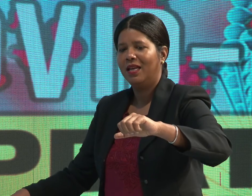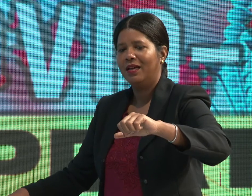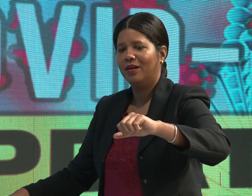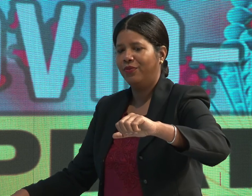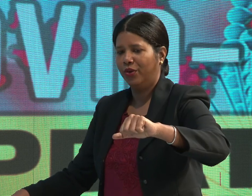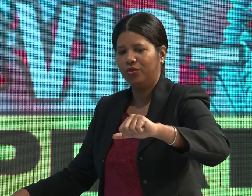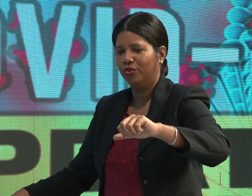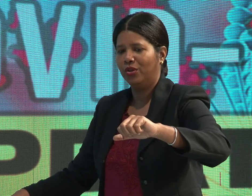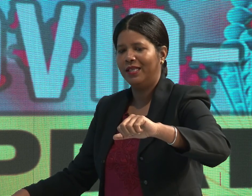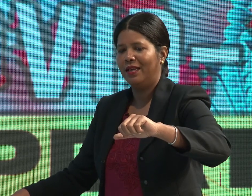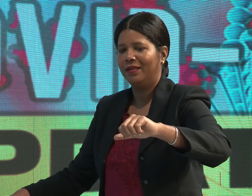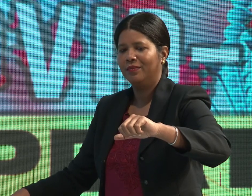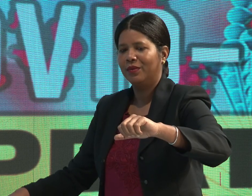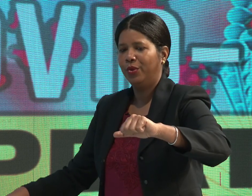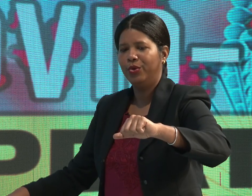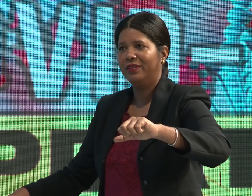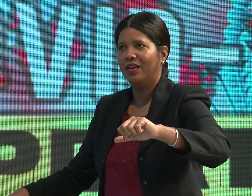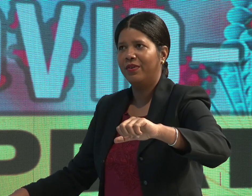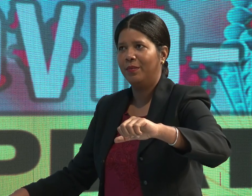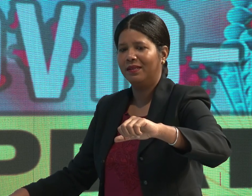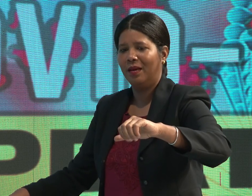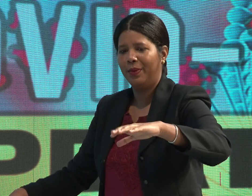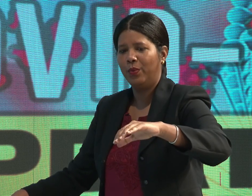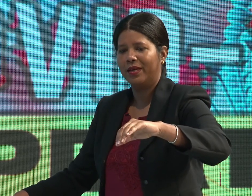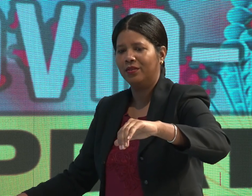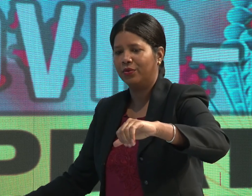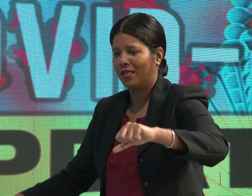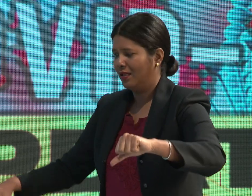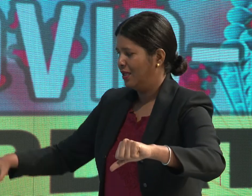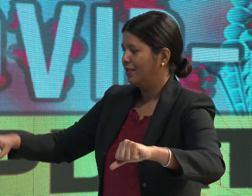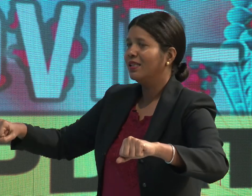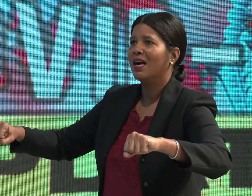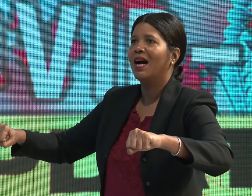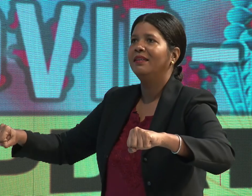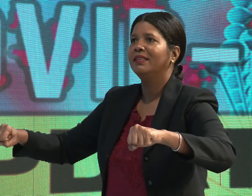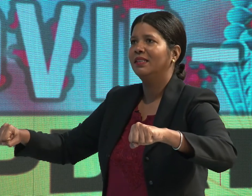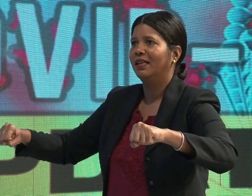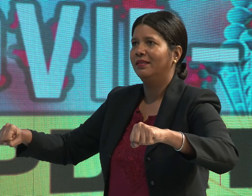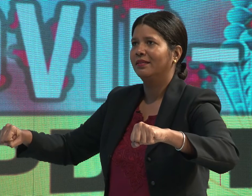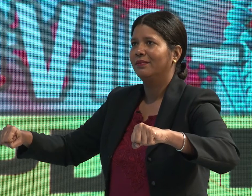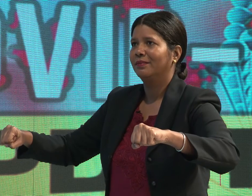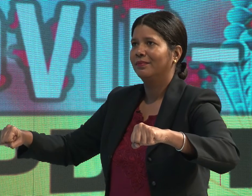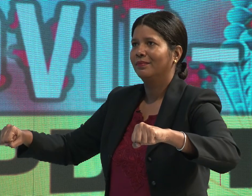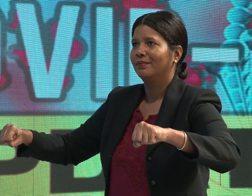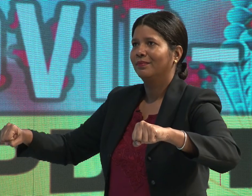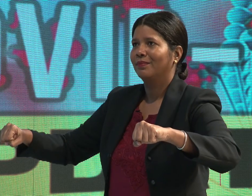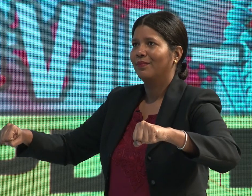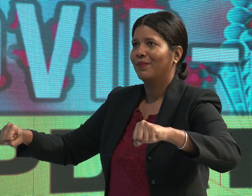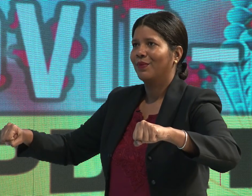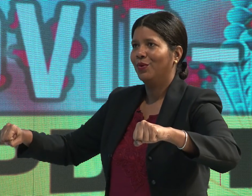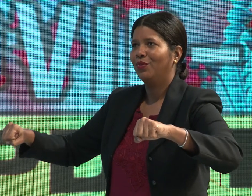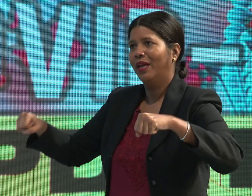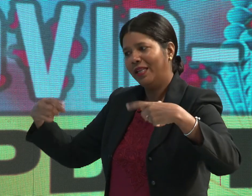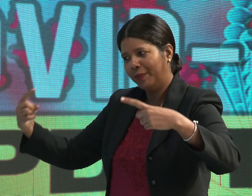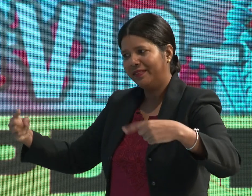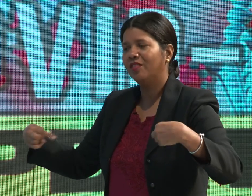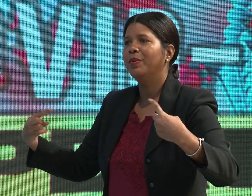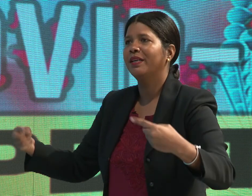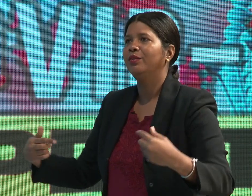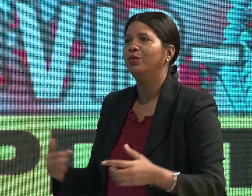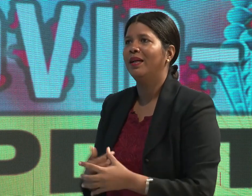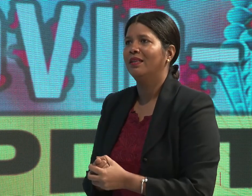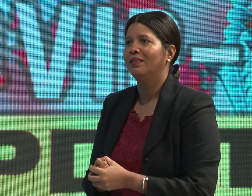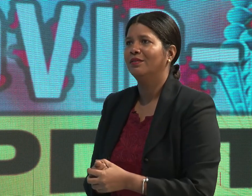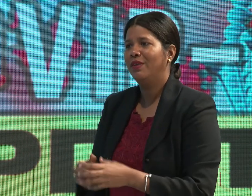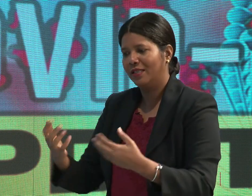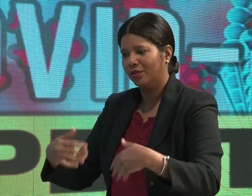zaken, volksgezondheid, de UNICEF en maatschappelijk werkers vooral, die gaan hand in hand. Ja. Dus, en het besef